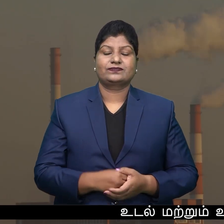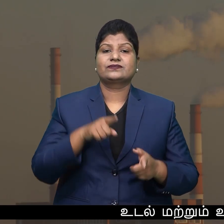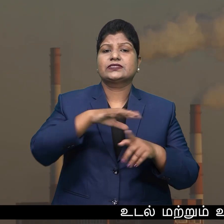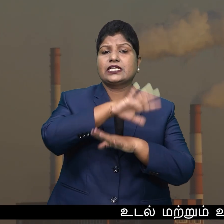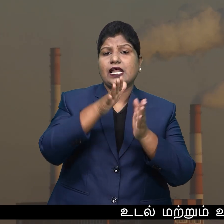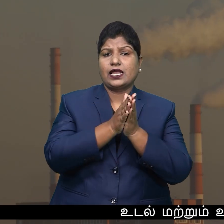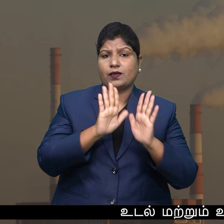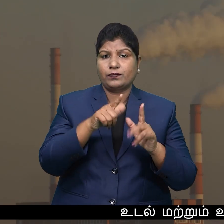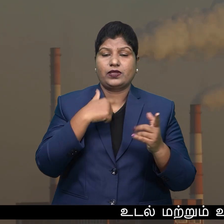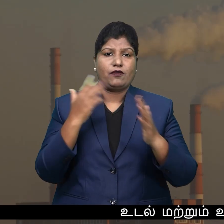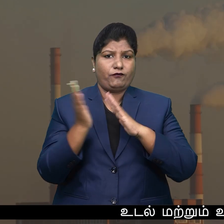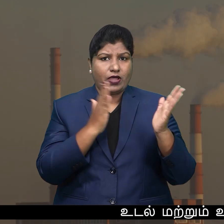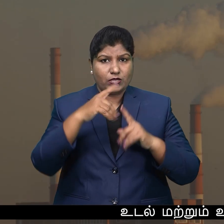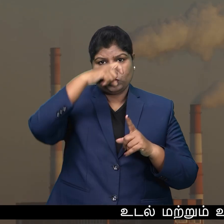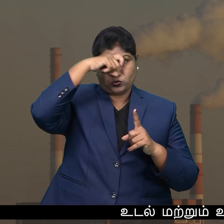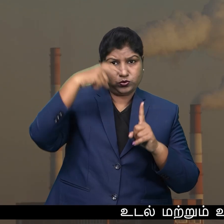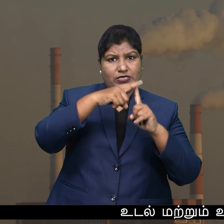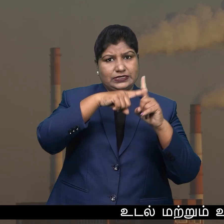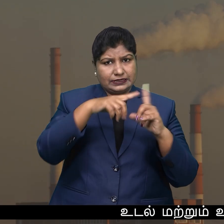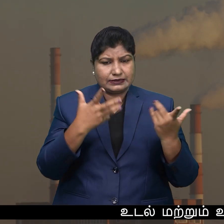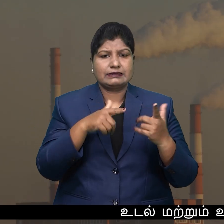உடல் மற்றும் உயிரியல் காரணிகள்